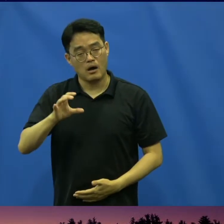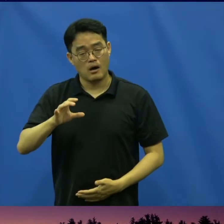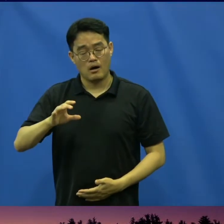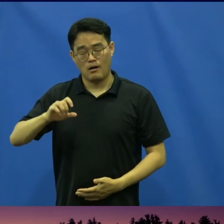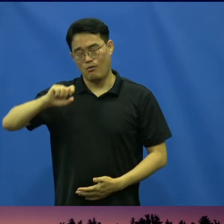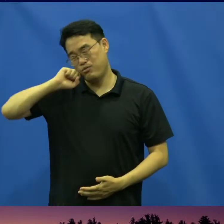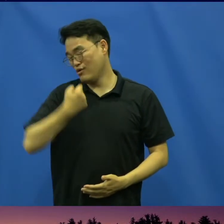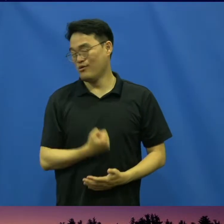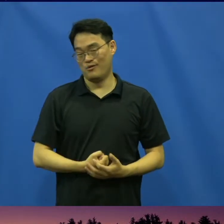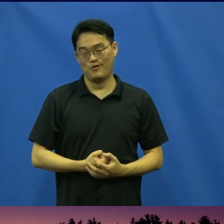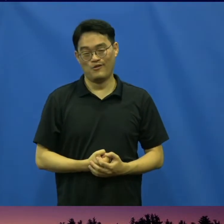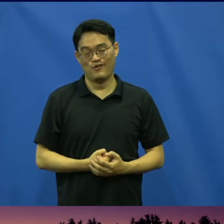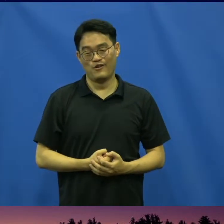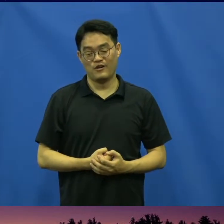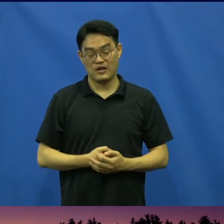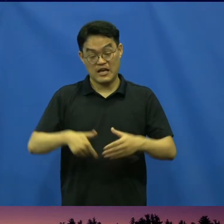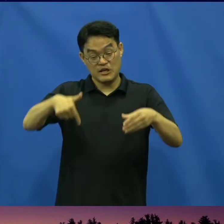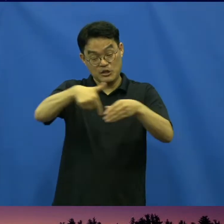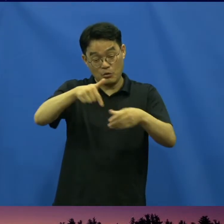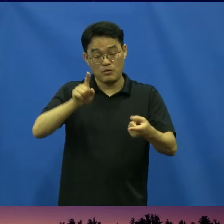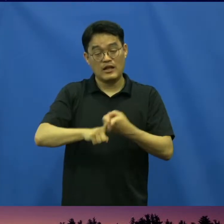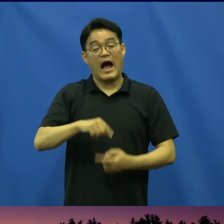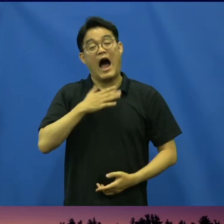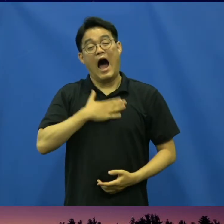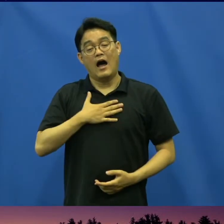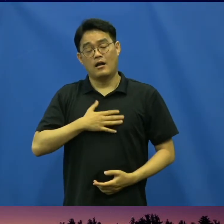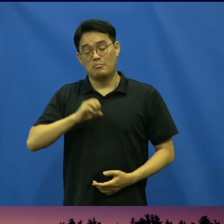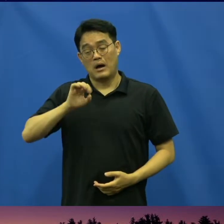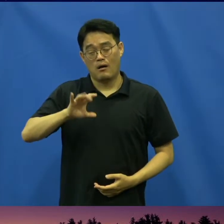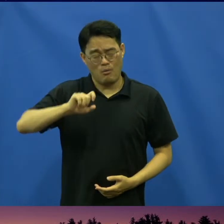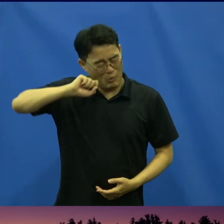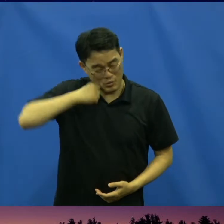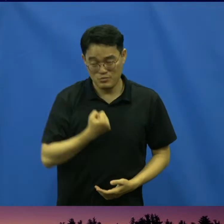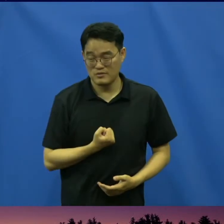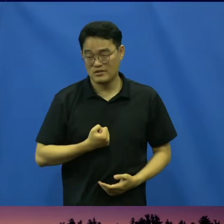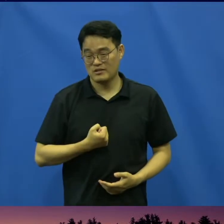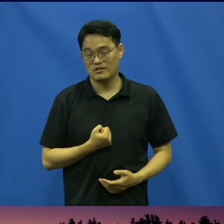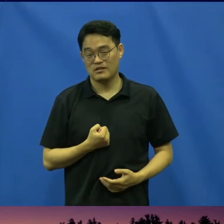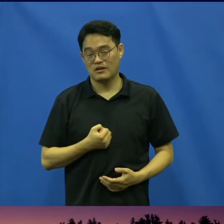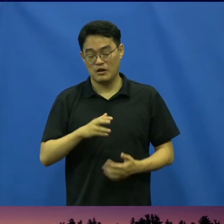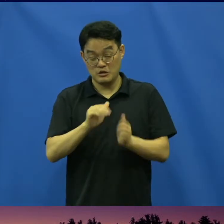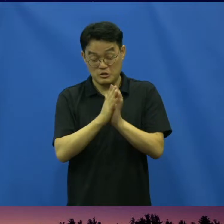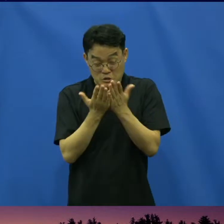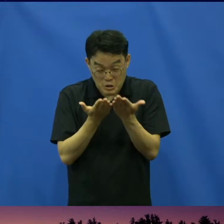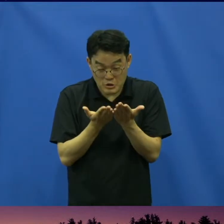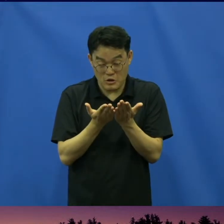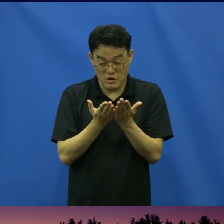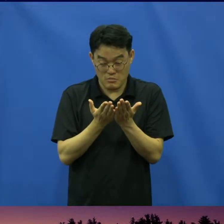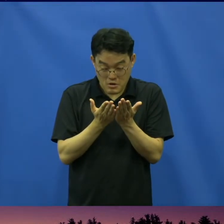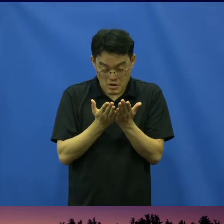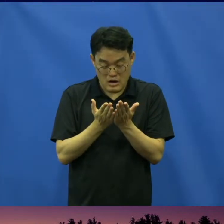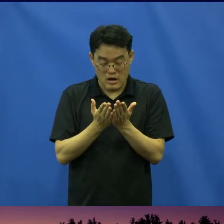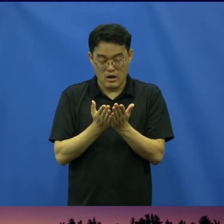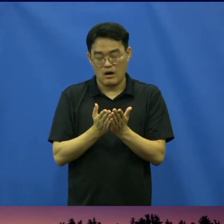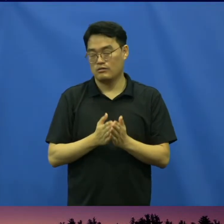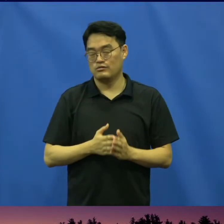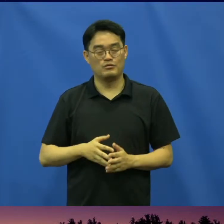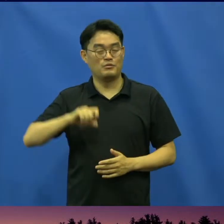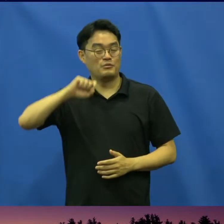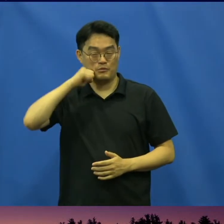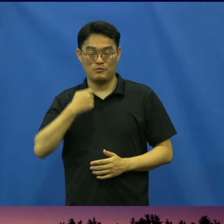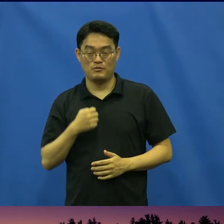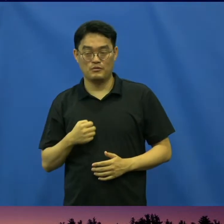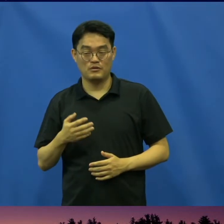기독교에 대해서 뭘 알아요? 목회도 마찬가지예요. 우리 목사님들에게 뭐 멘토링 한다는데 사실은 어줍지 않은